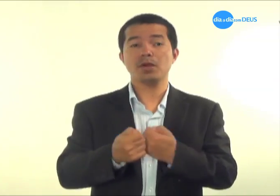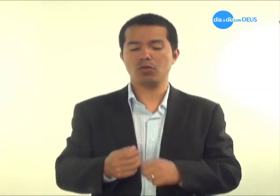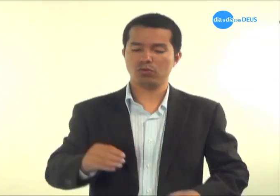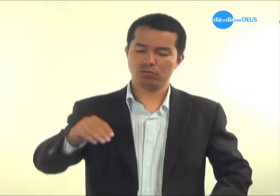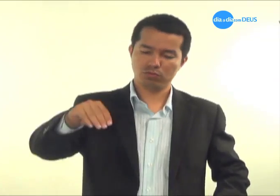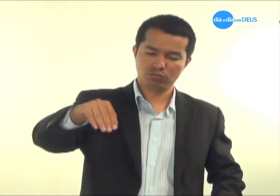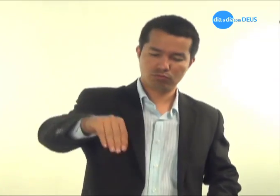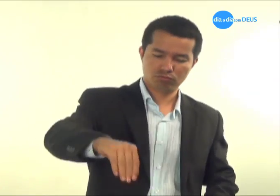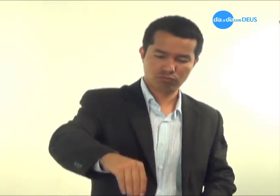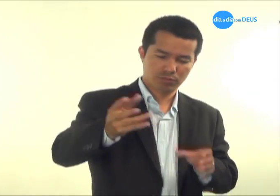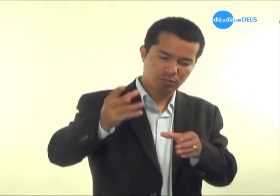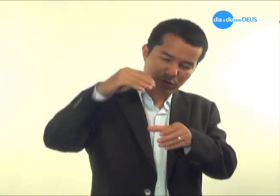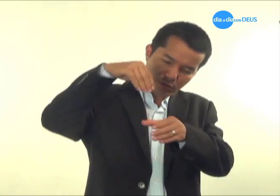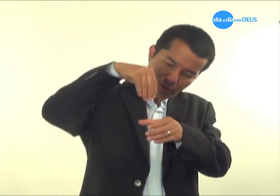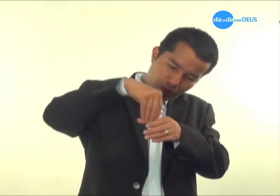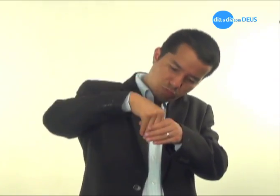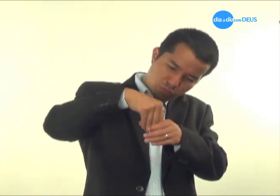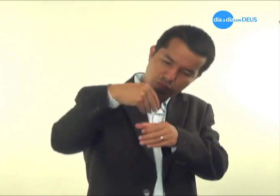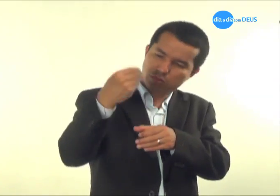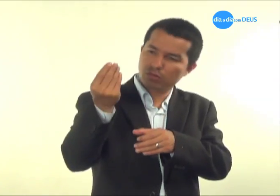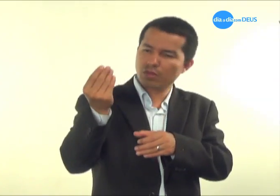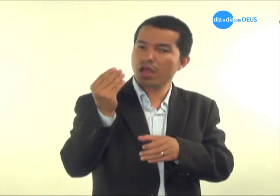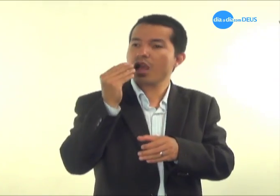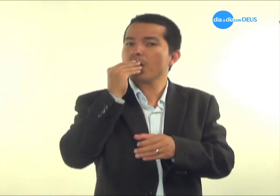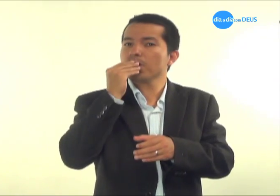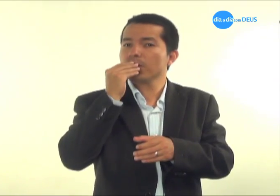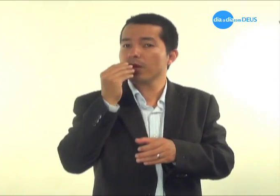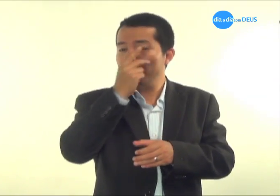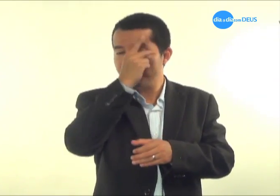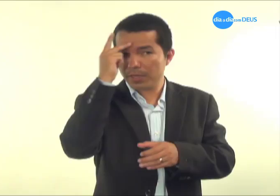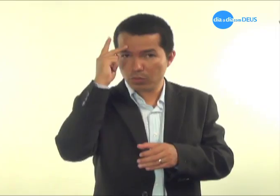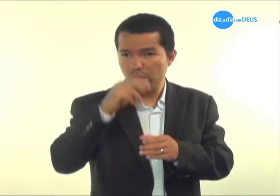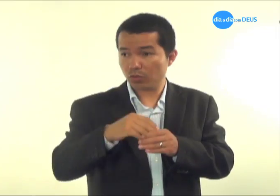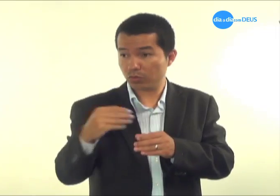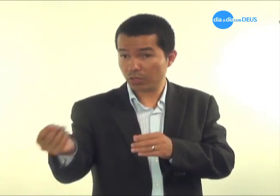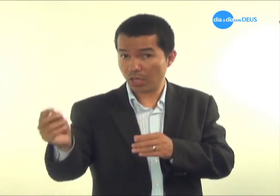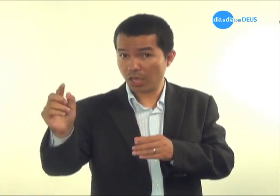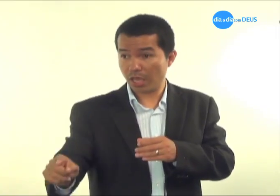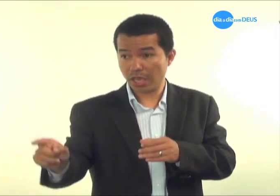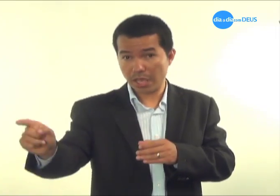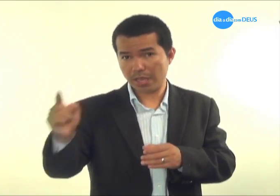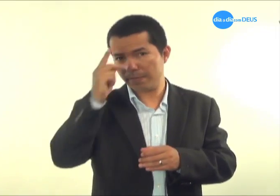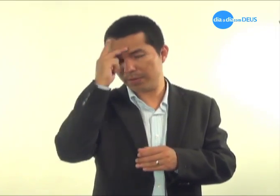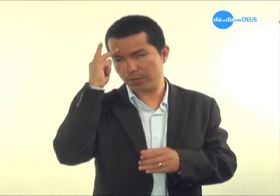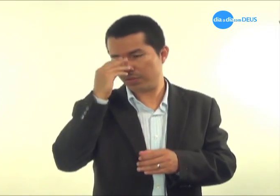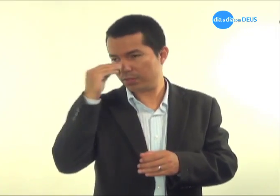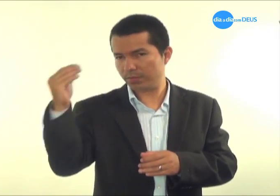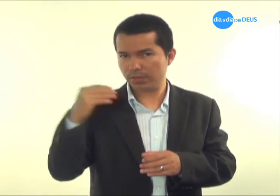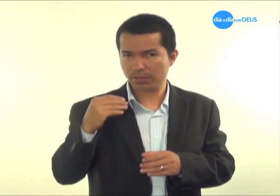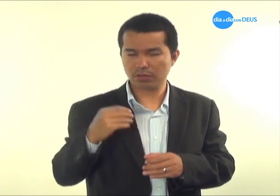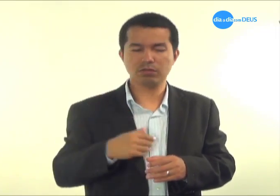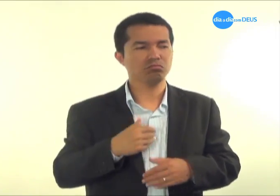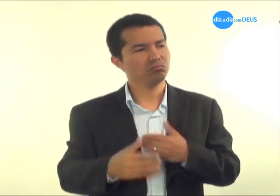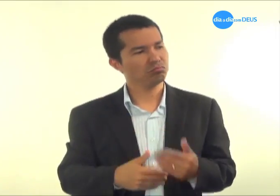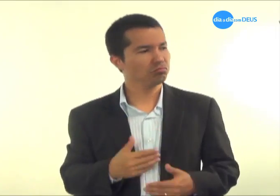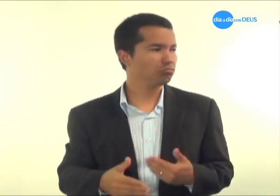e vou molhar. E aquela pessoa a quem eu der o bocado de pão molhado no vinho é esse que me trai.